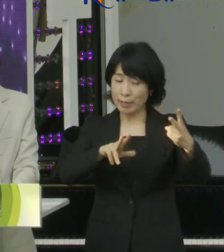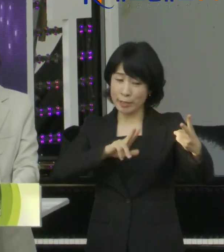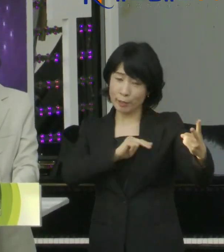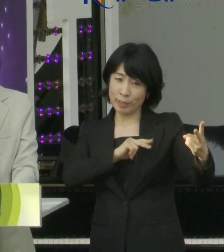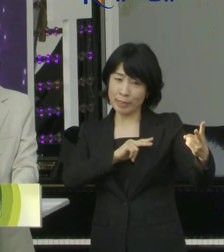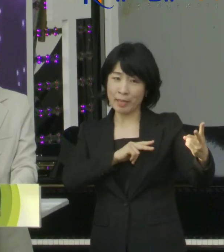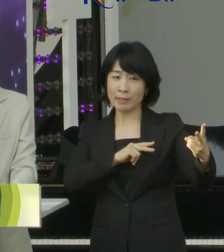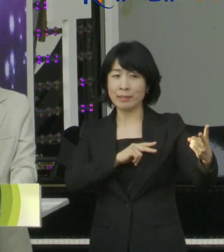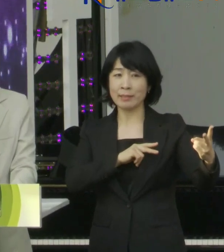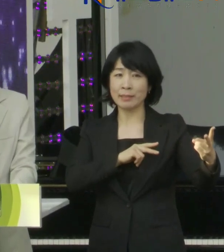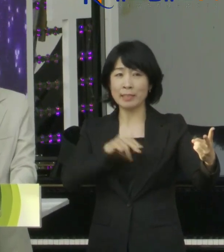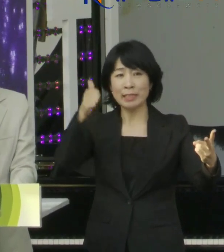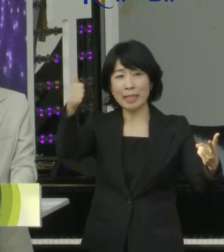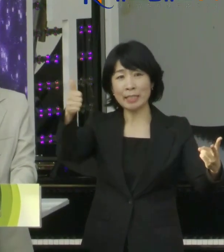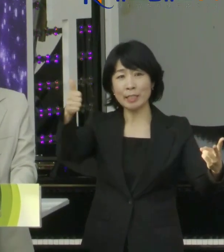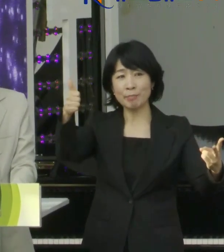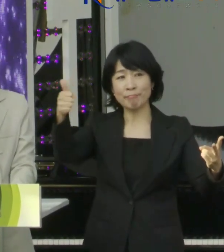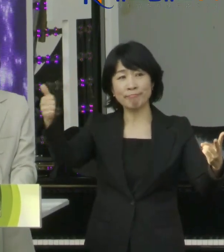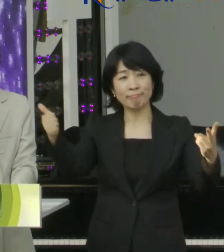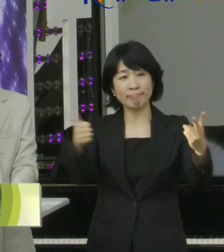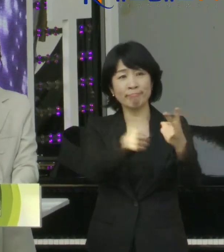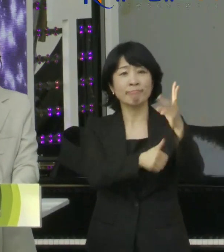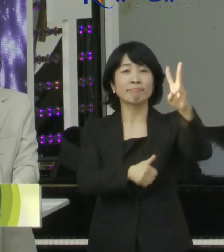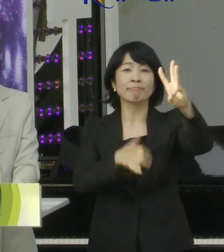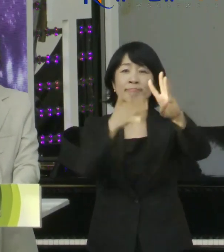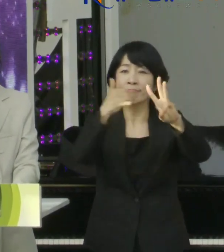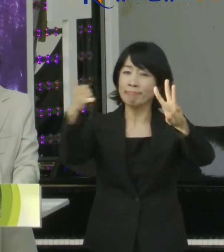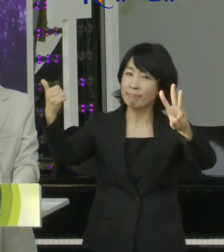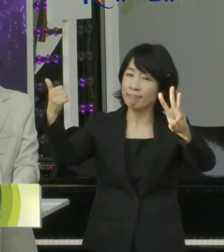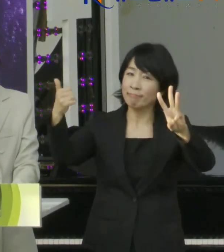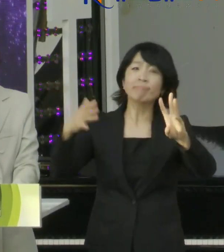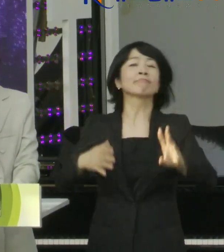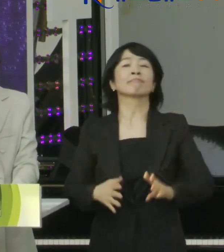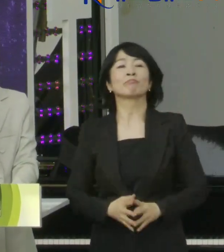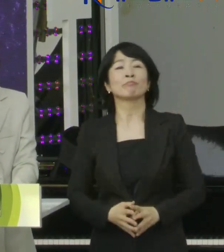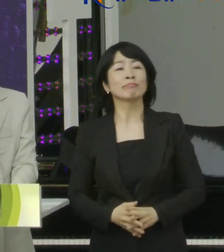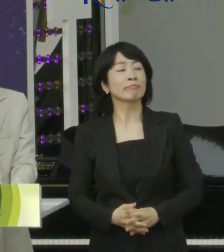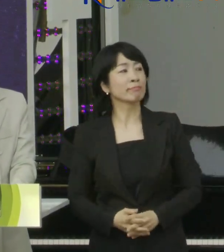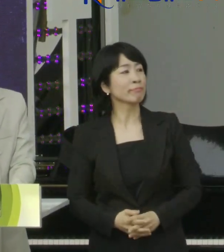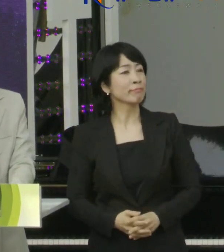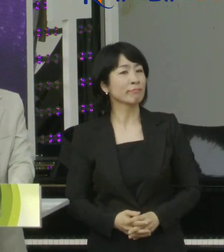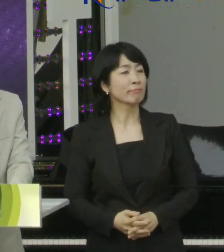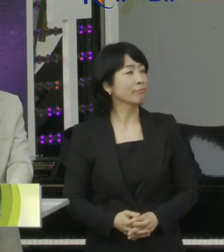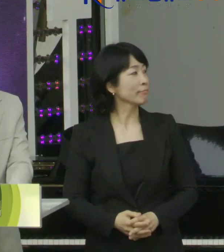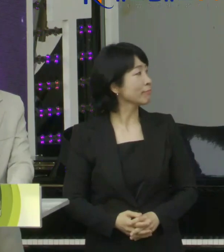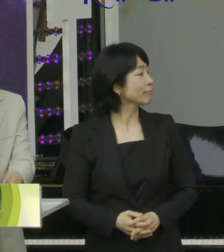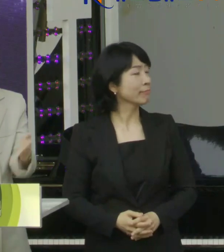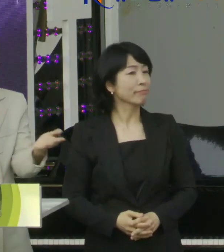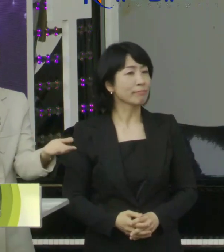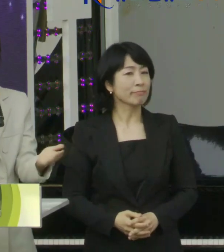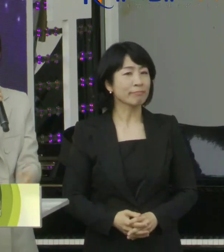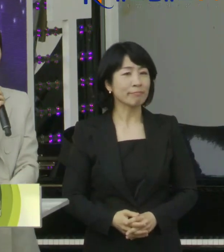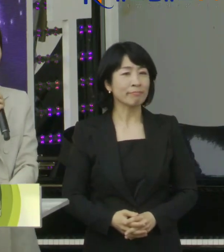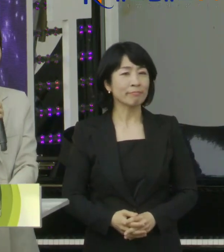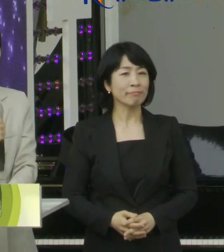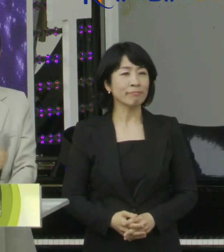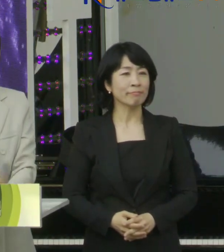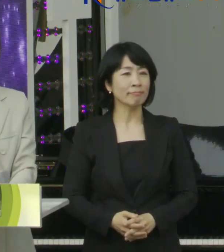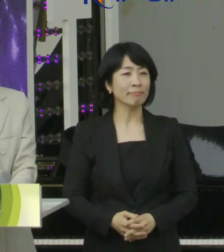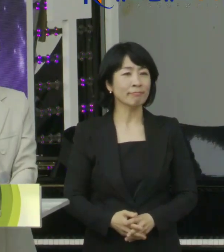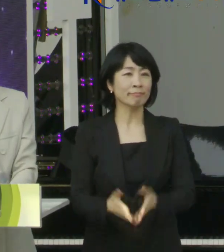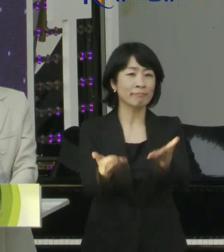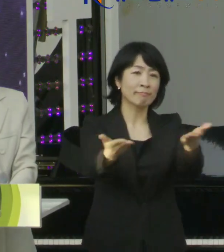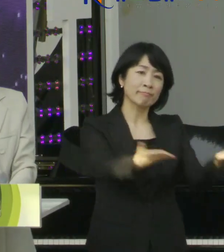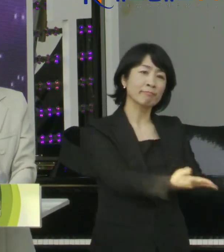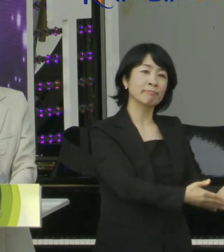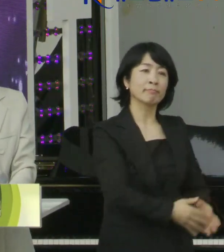의장님을 대신하여 김재현 부의장님께서 해주시겠습니다. 세 분께서는 무대 위로 올라와 주시기 바랍니다. The opening declaration